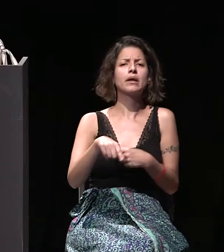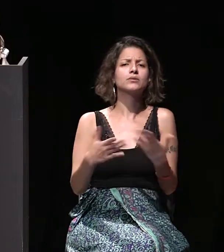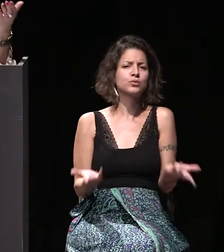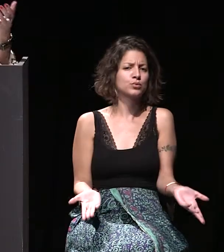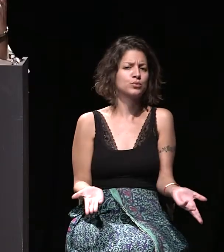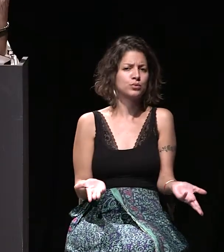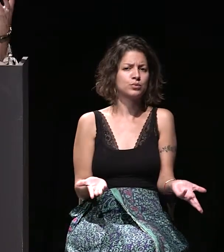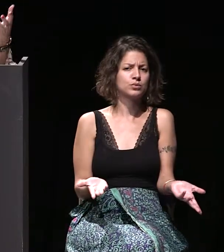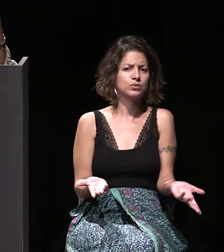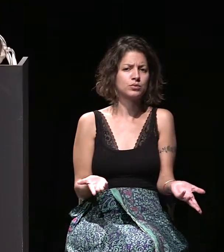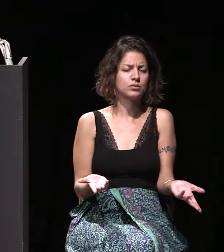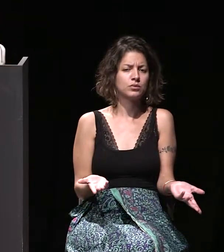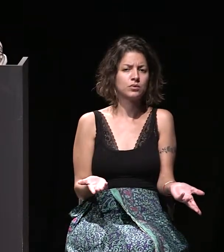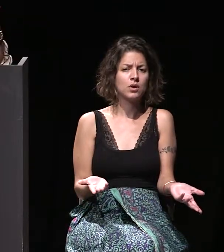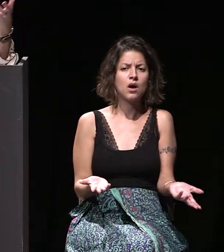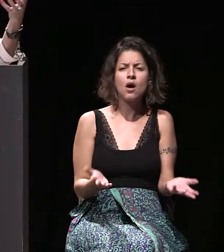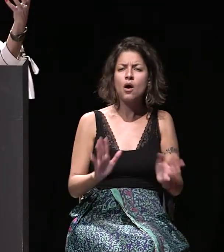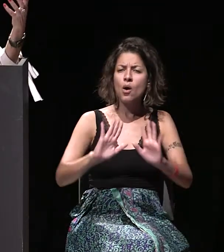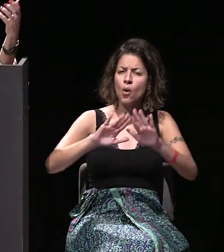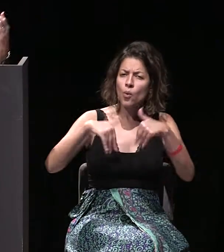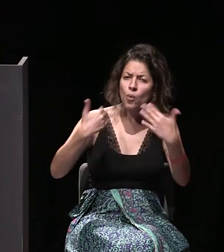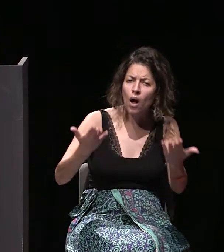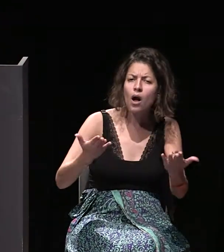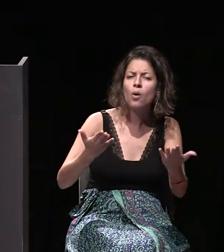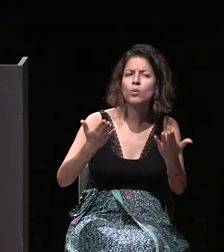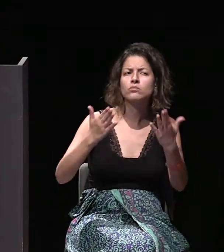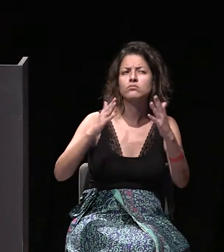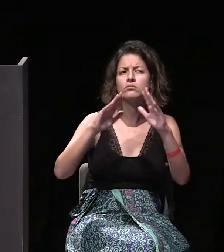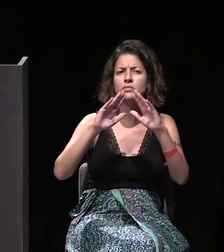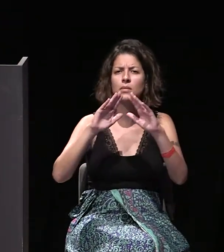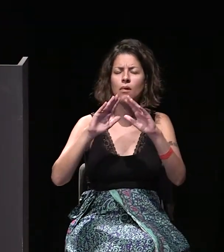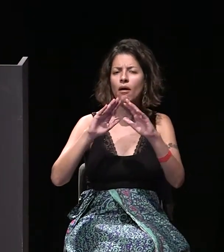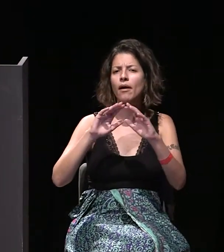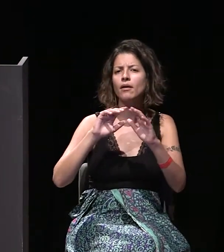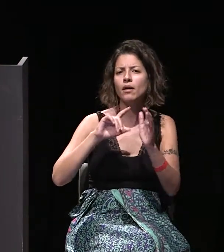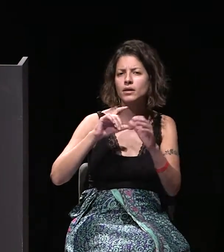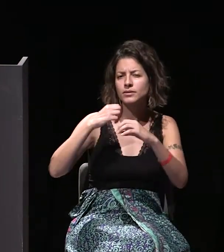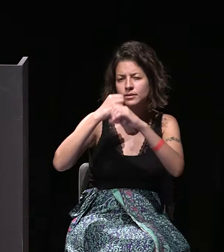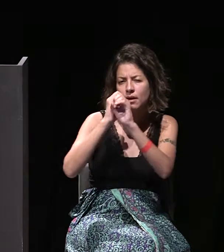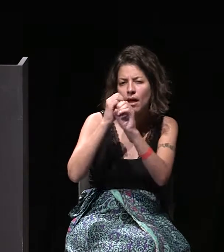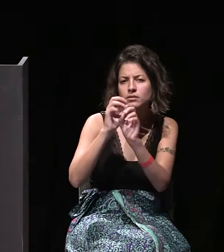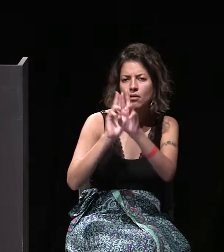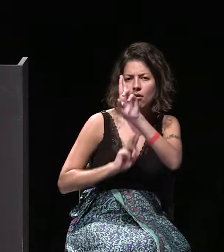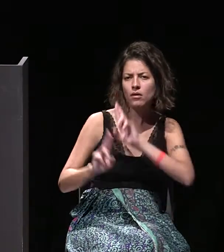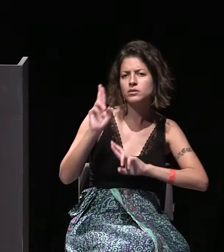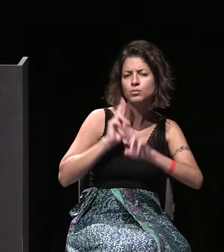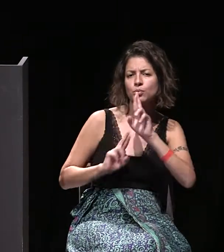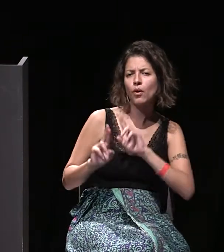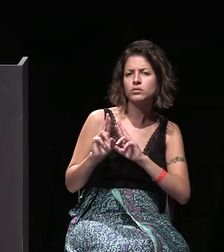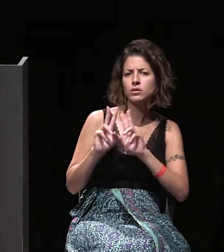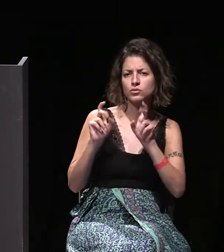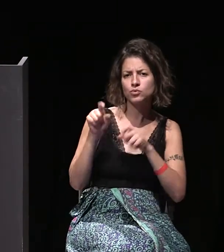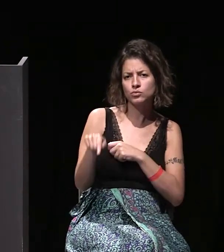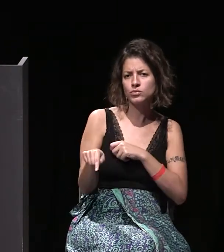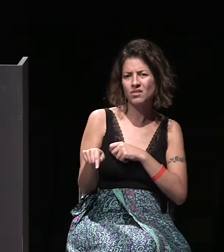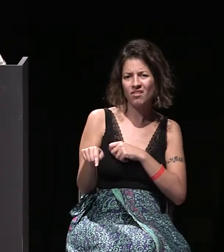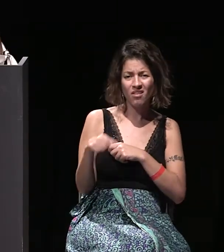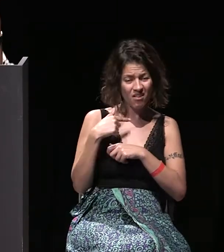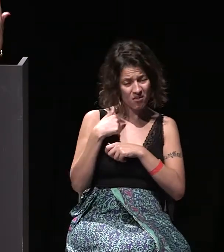as evidências científicas sobre tudo isso que nós estamos falando? Se eu não faço isso, eu não vou